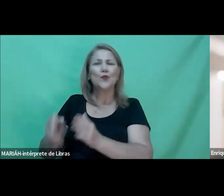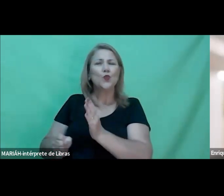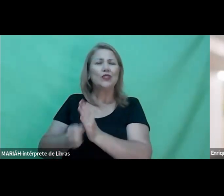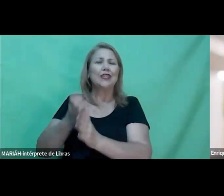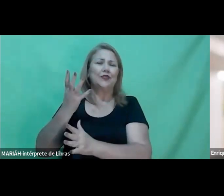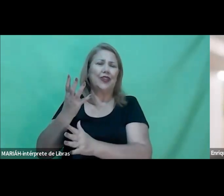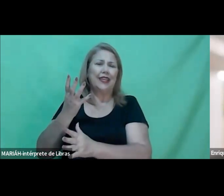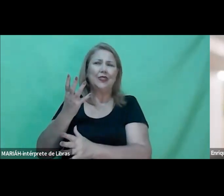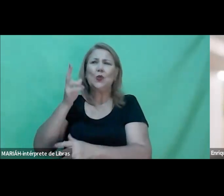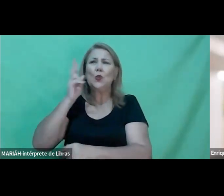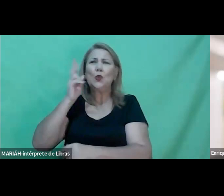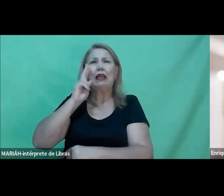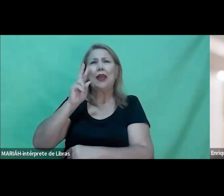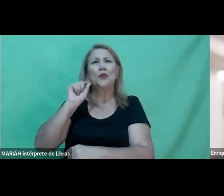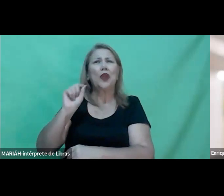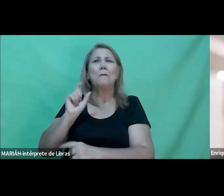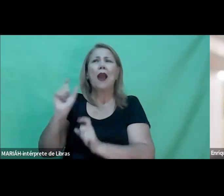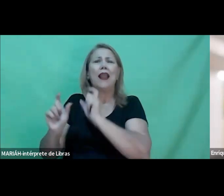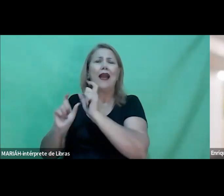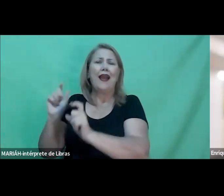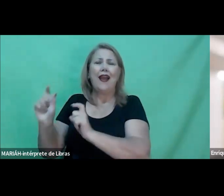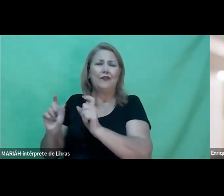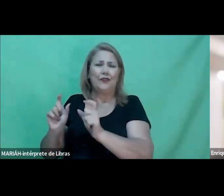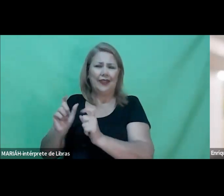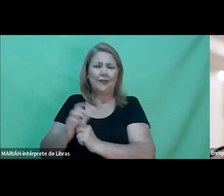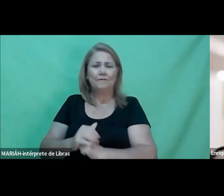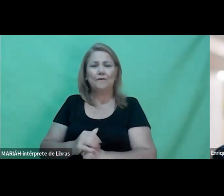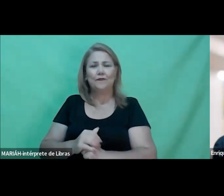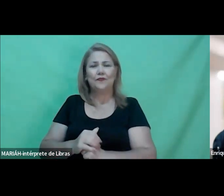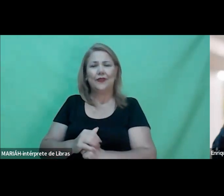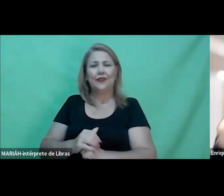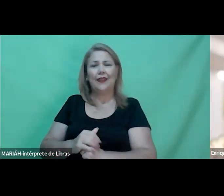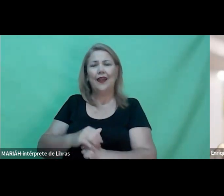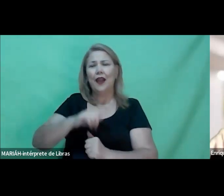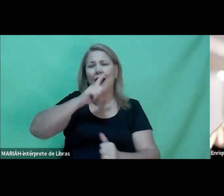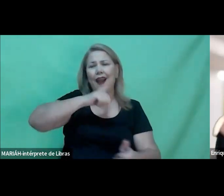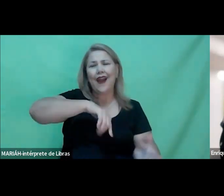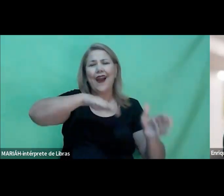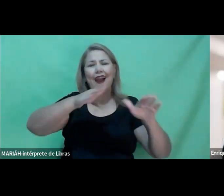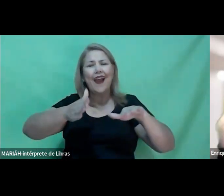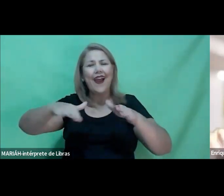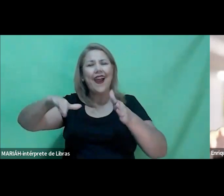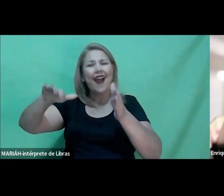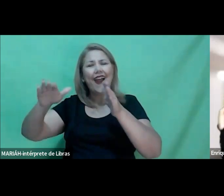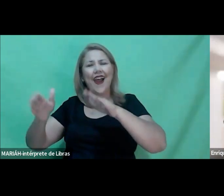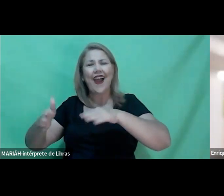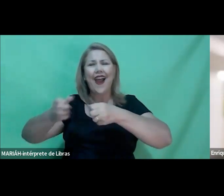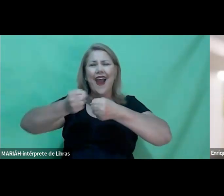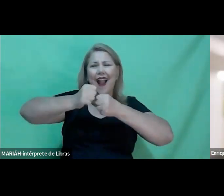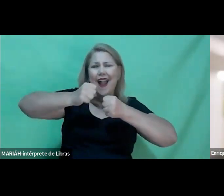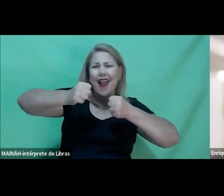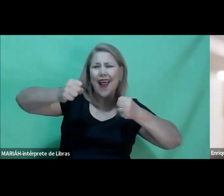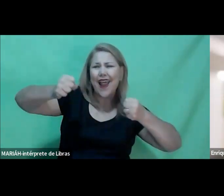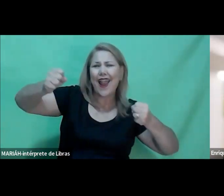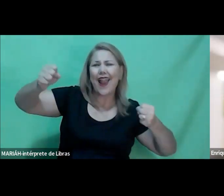exactamente qué palabras utilicé pero le describí a la playa le describía el mar su Inmensidad la